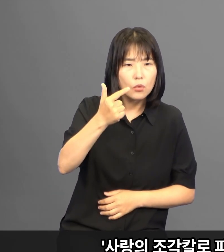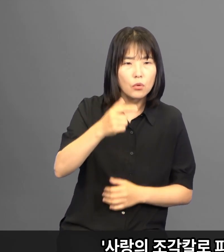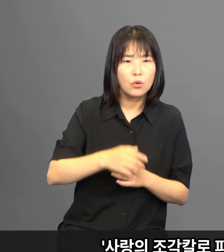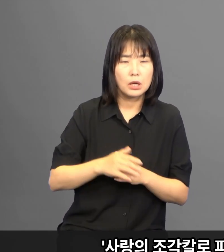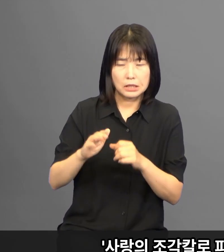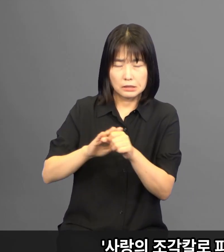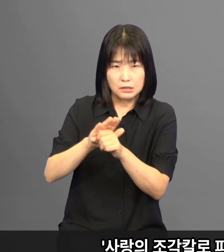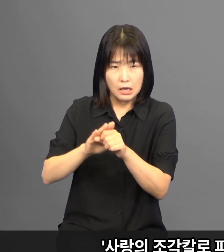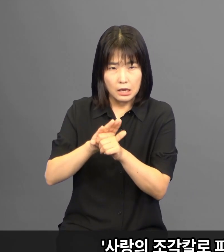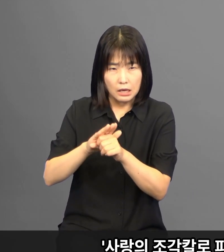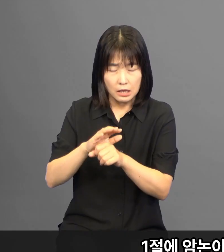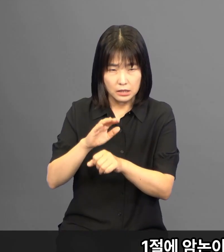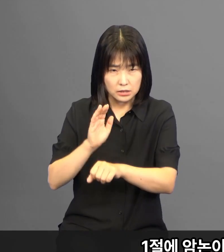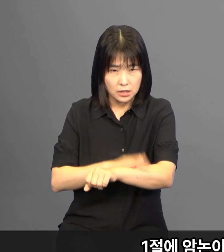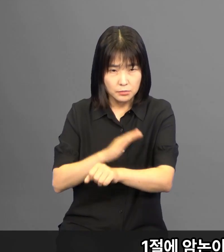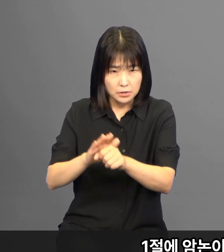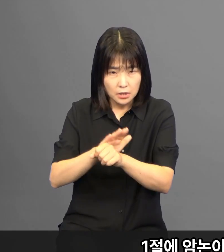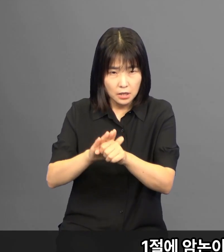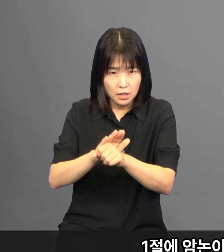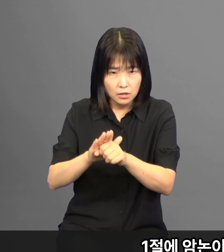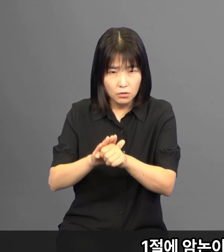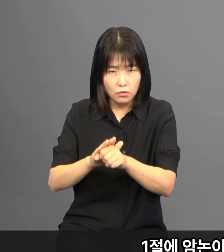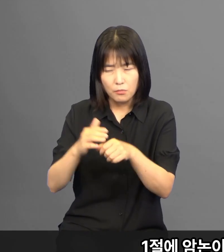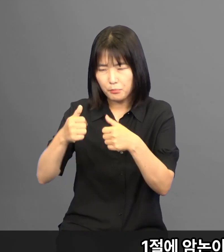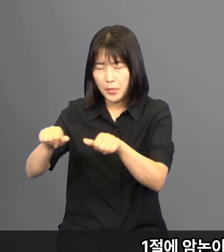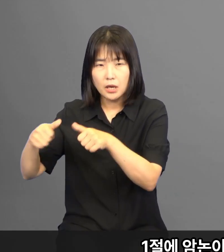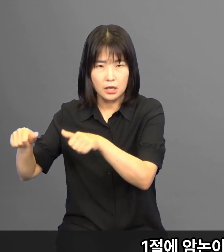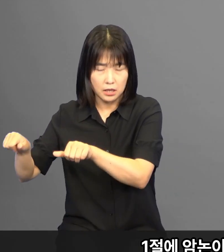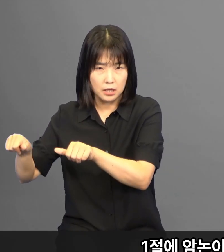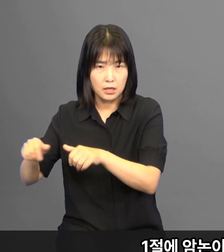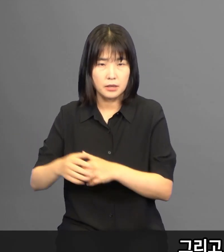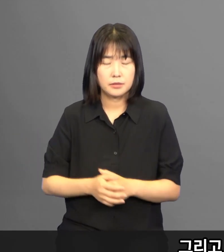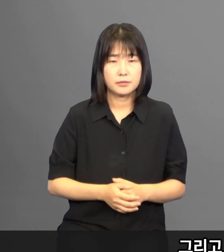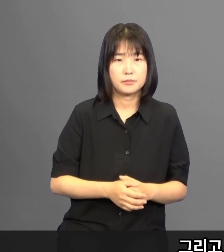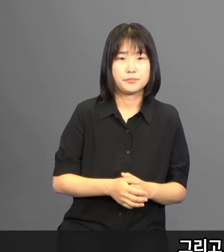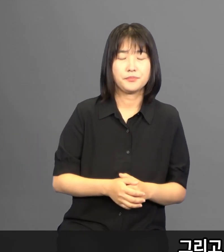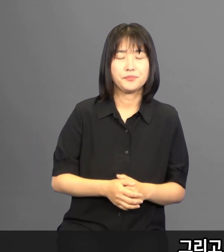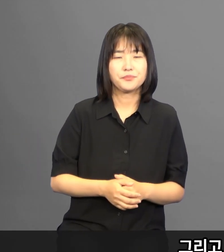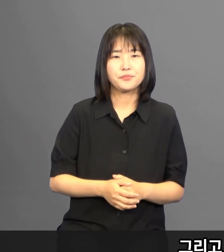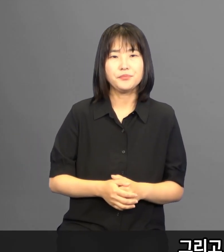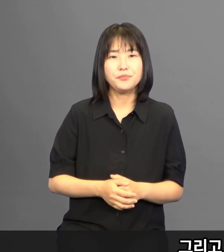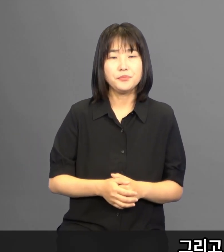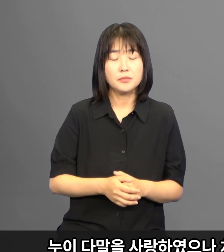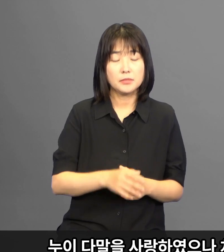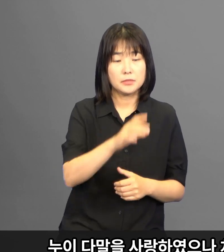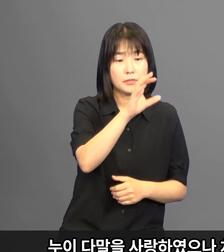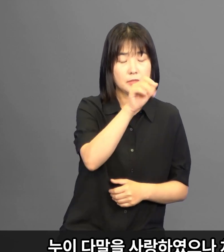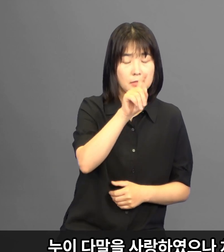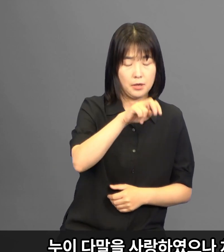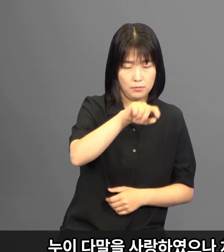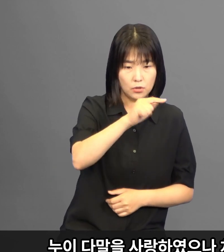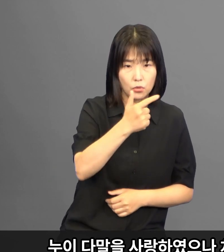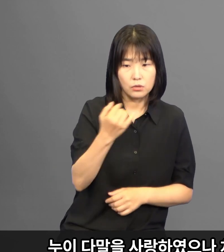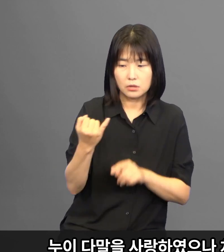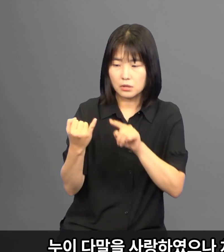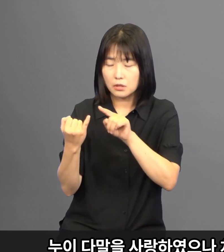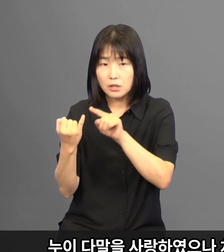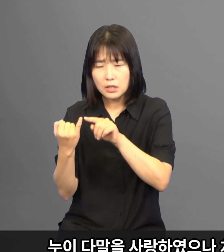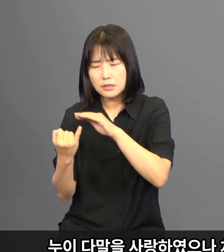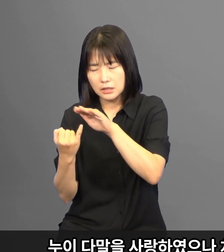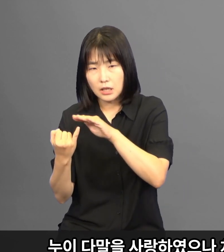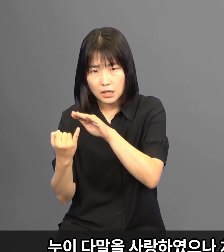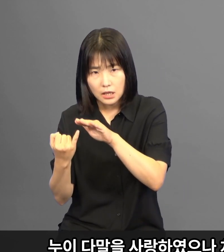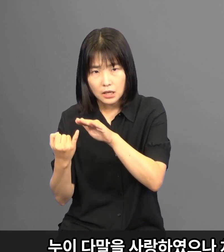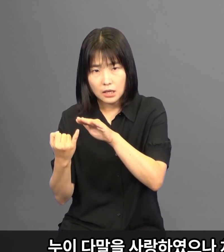새기는 정욕입니다. 1절에 암논이 그녀를 사랑하였다. 그리고 2절에 보니까 그 누이 다말을